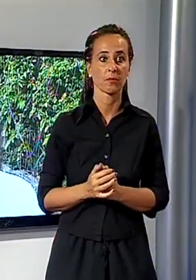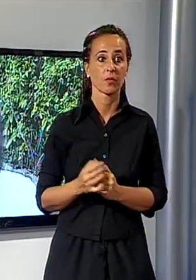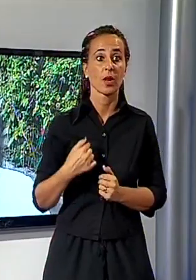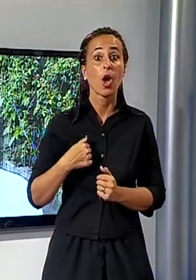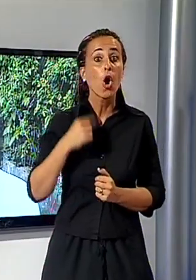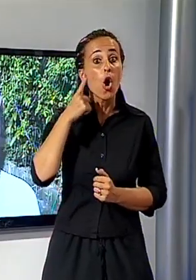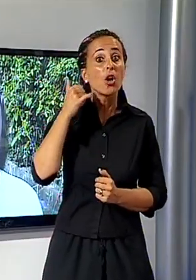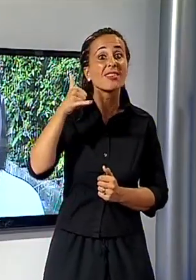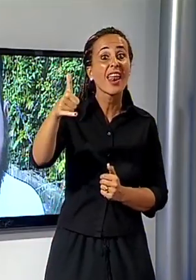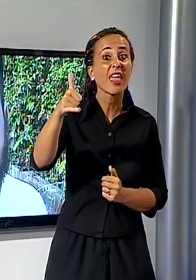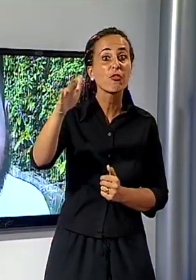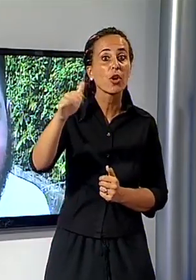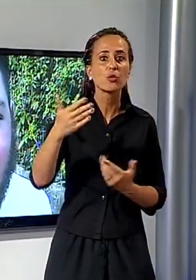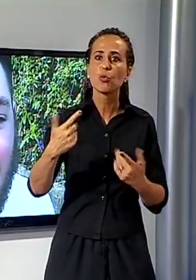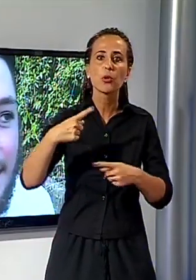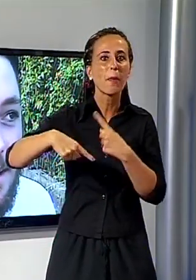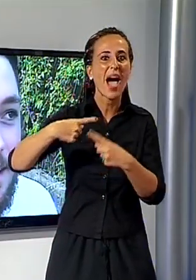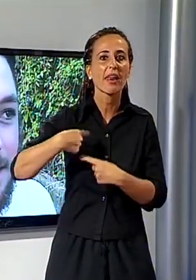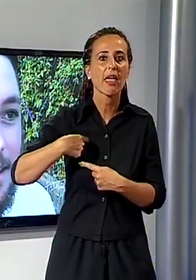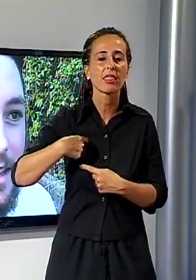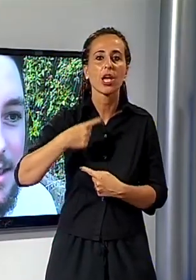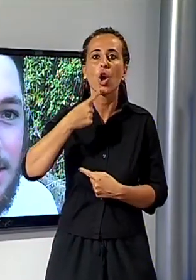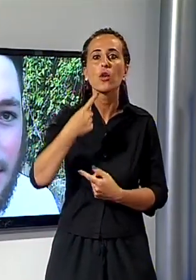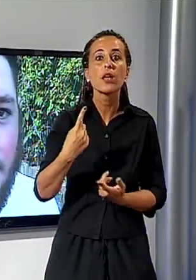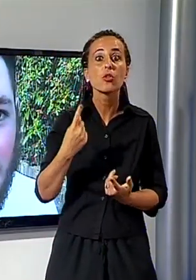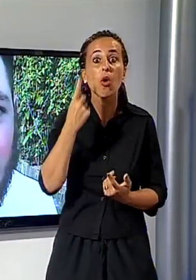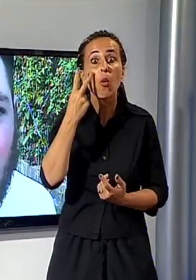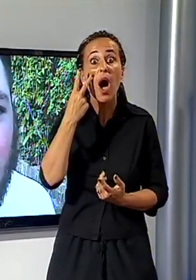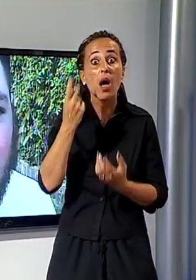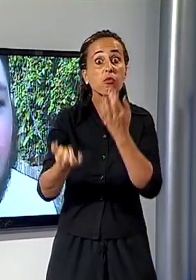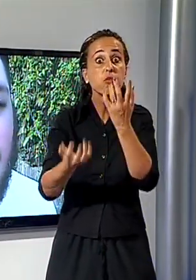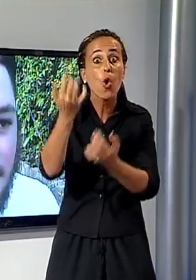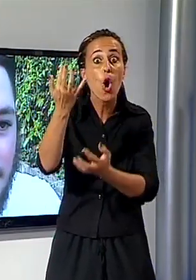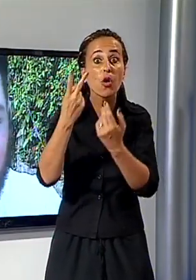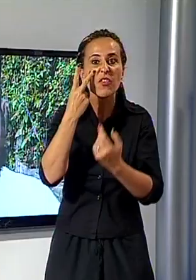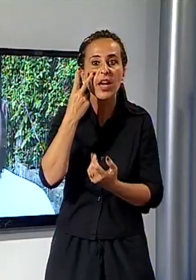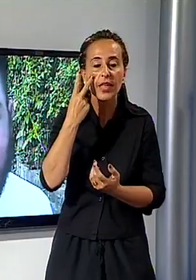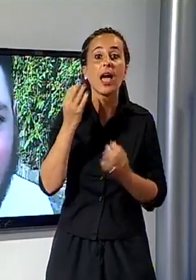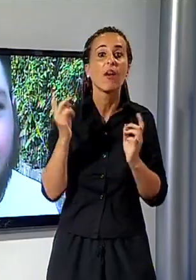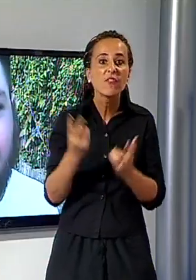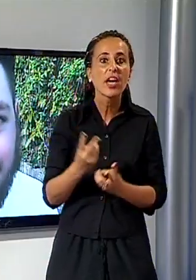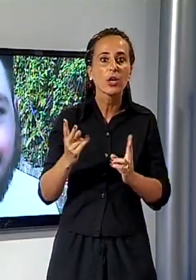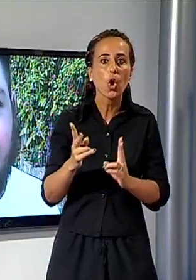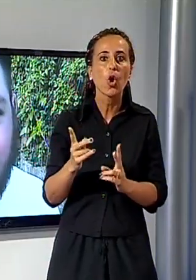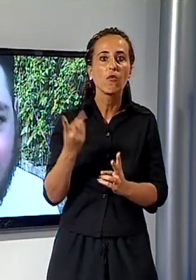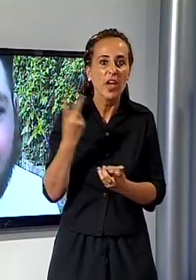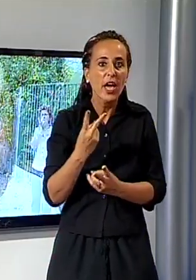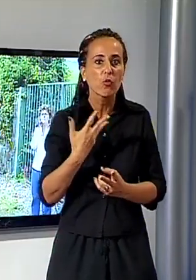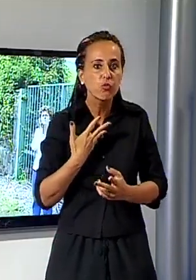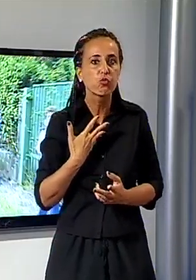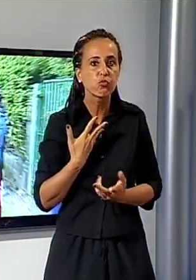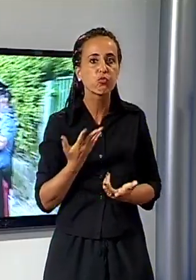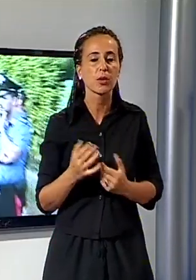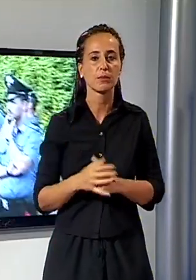nero che ha spaventato molti abitanti nella campagna di Capezzano, nei pressi della stazione ferroviaia. L'incendio, le cui cause sono al vaglio dei vigili del